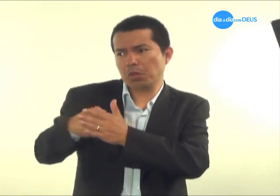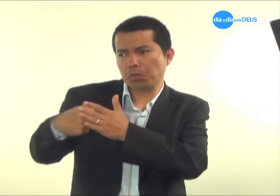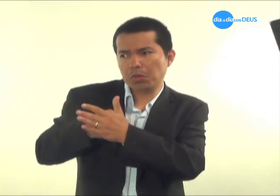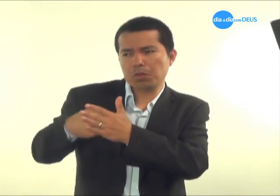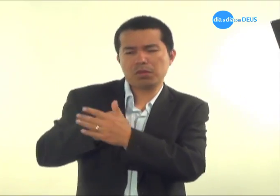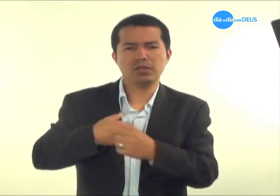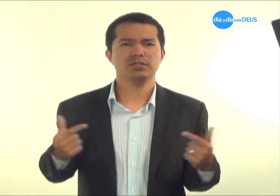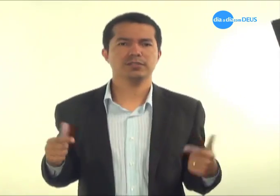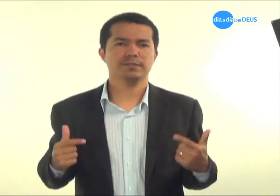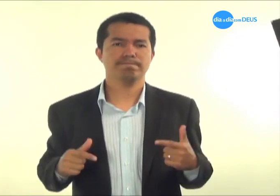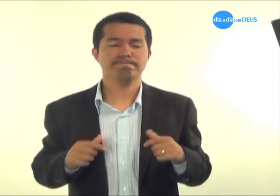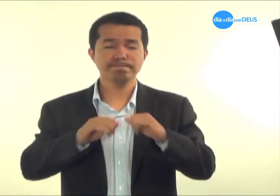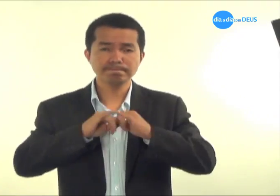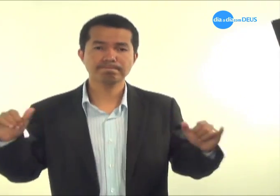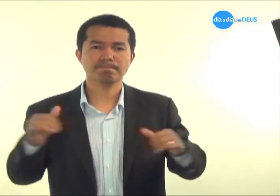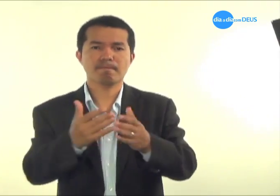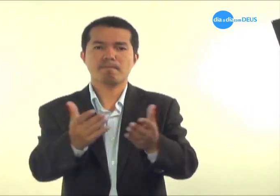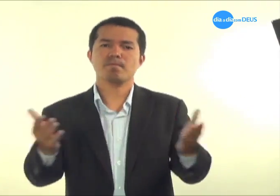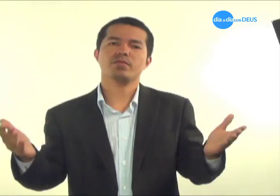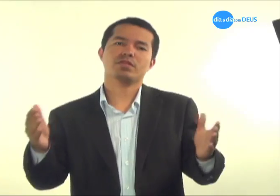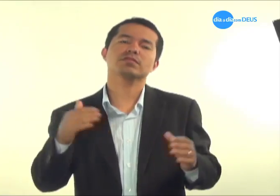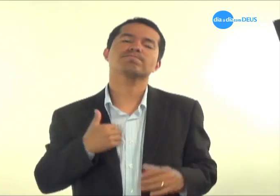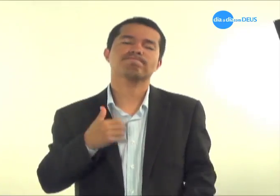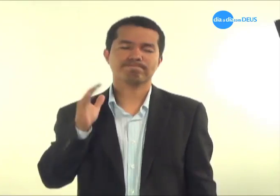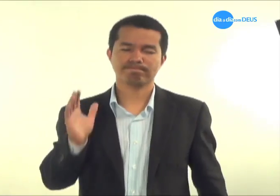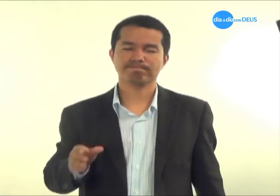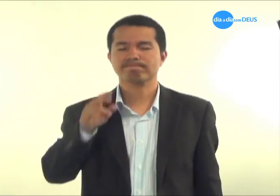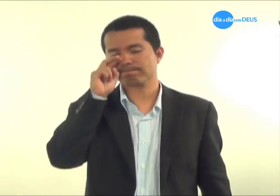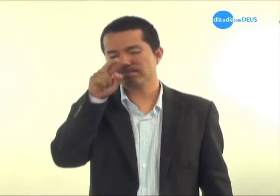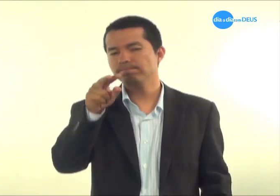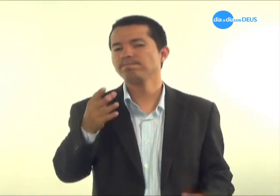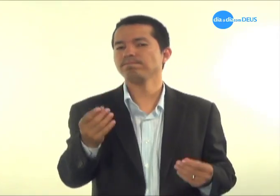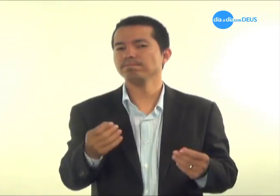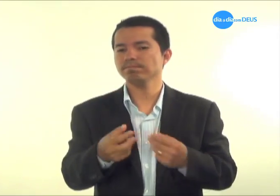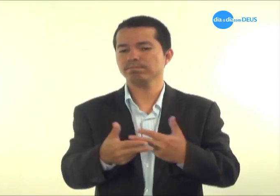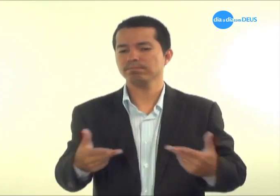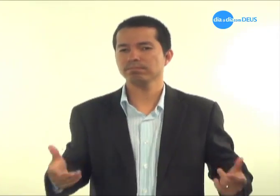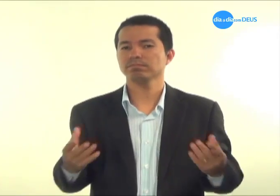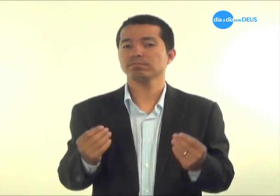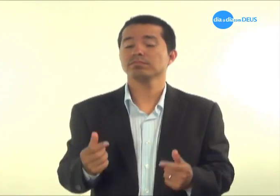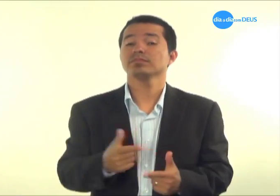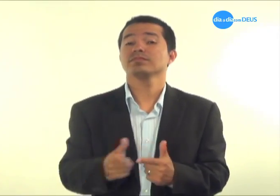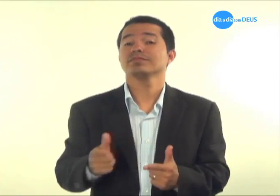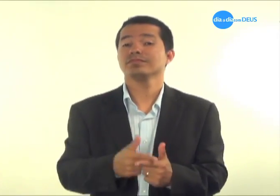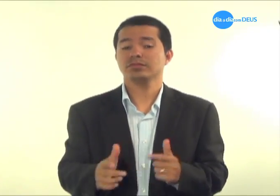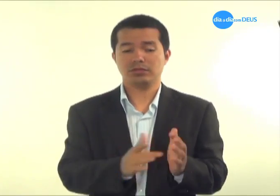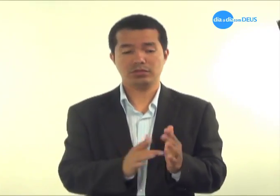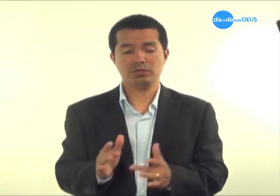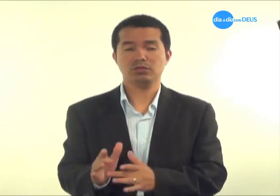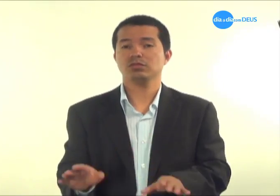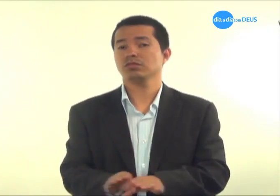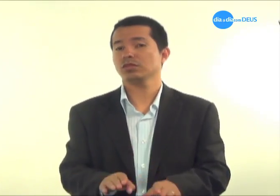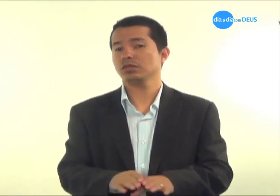contas tão séria. Queridos, quantas vezes a gente vê isso acontecendo? Jesus comenta sobre